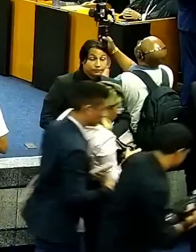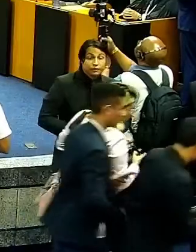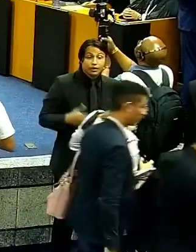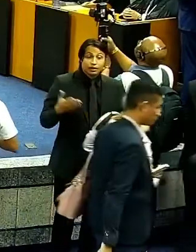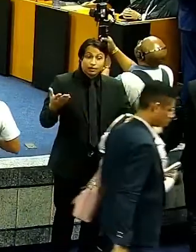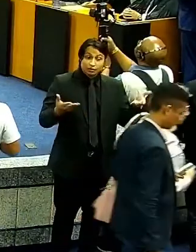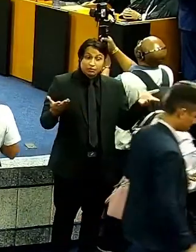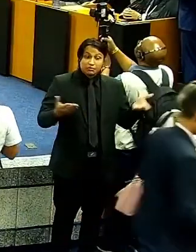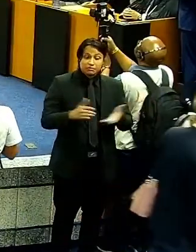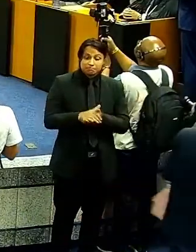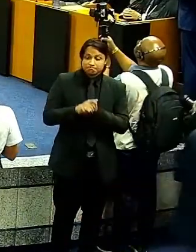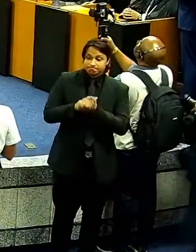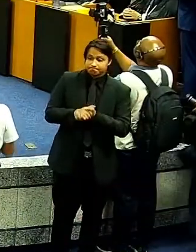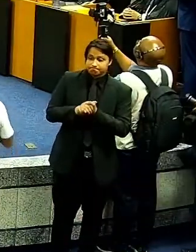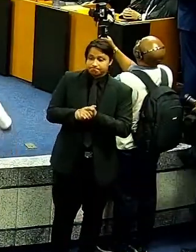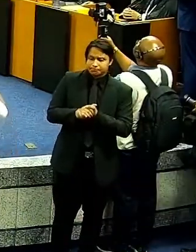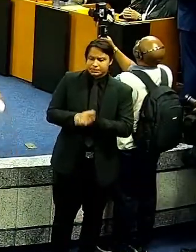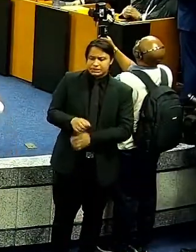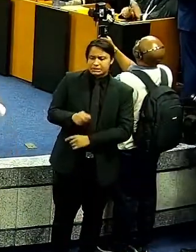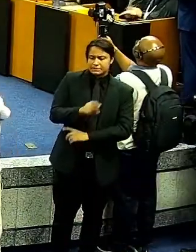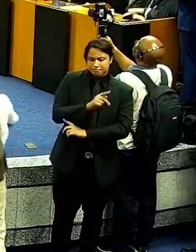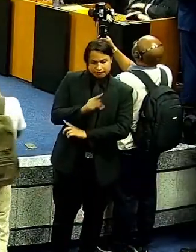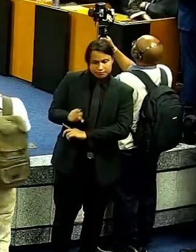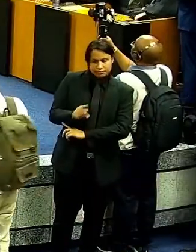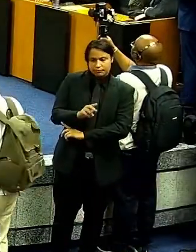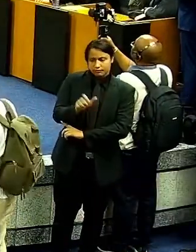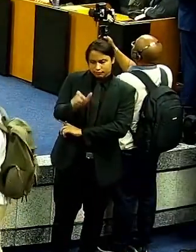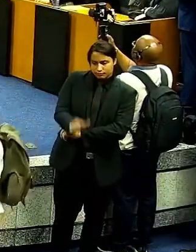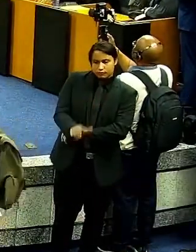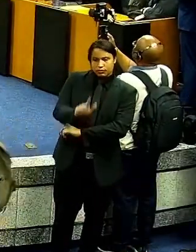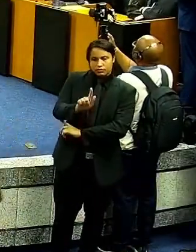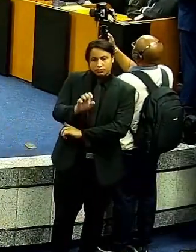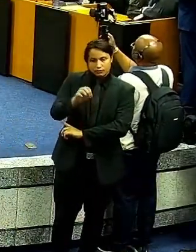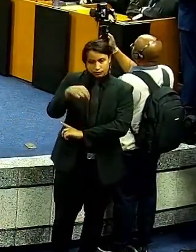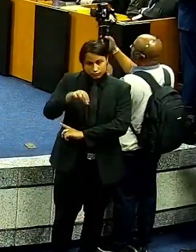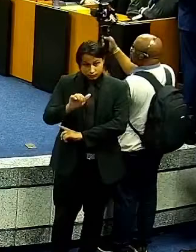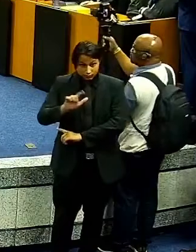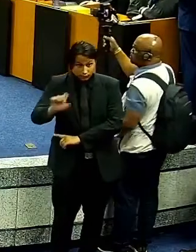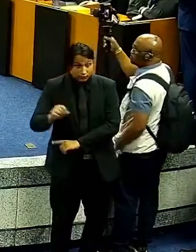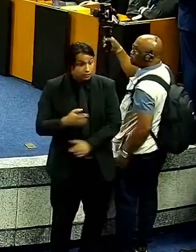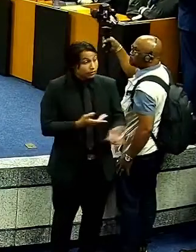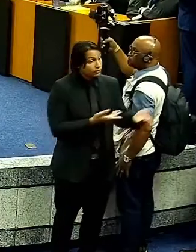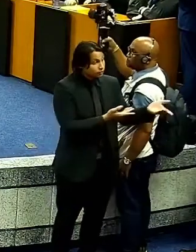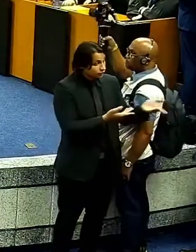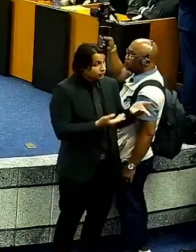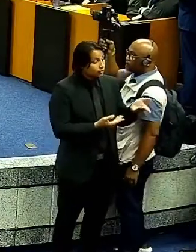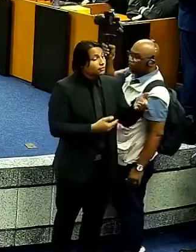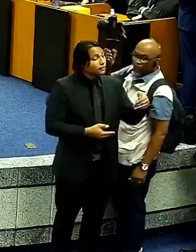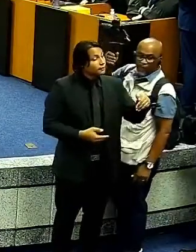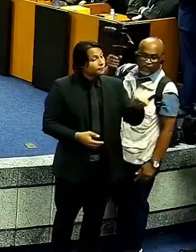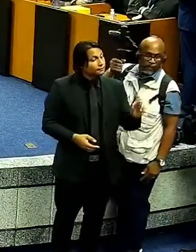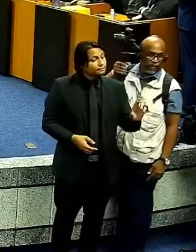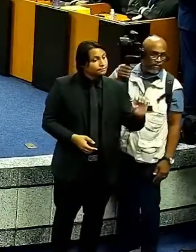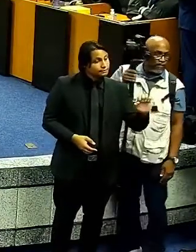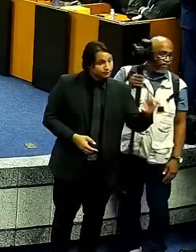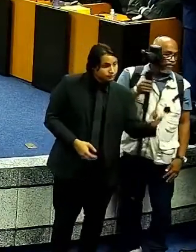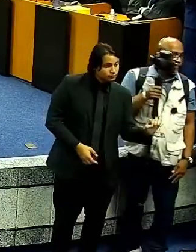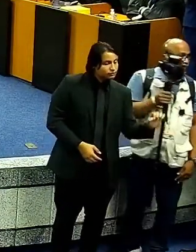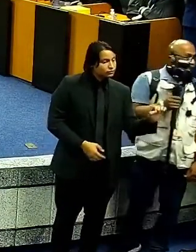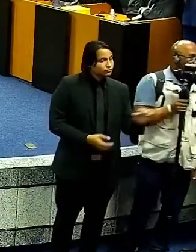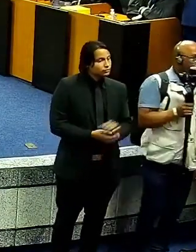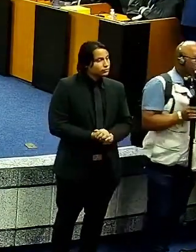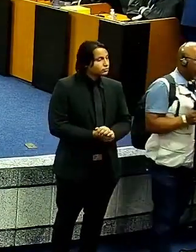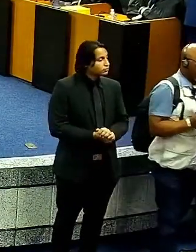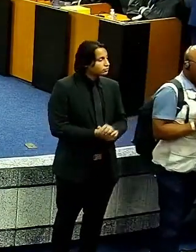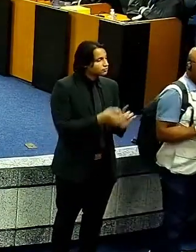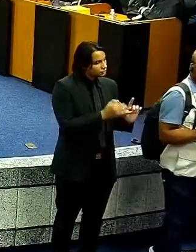paraud presente Desembargador Gonçalo Chamamos o membro da corte juiz Marcelo oca